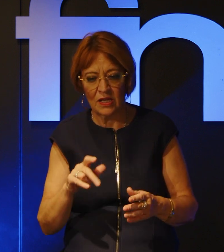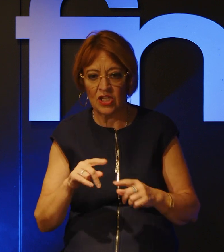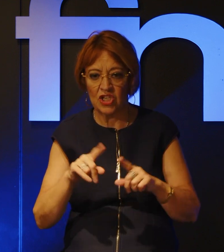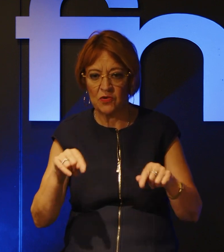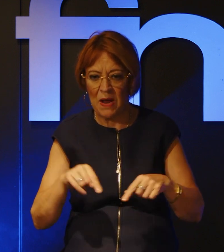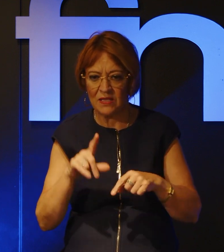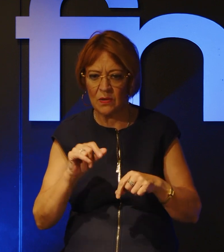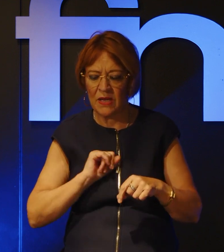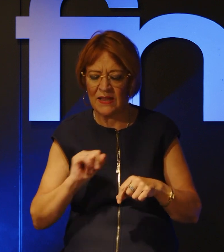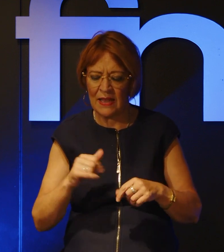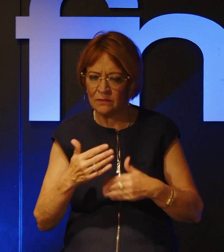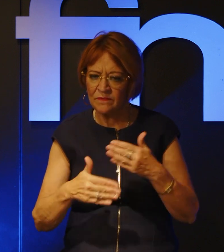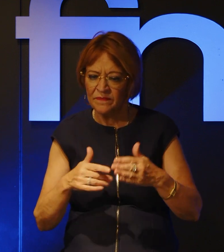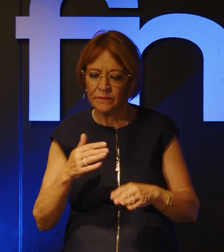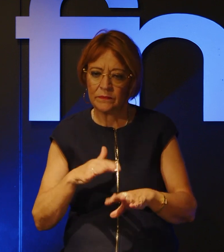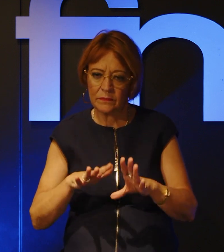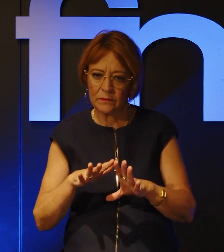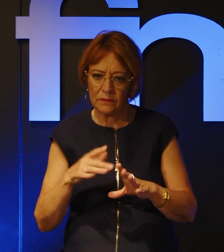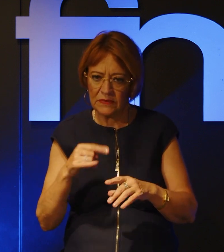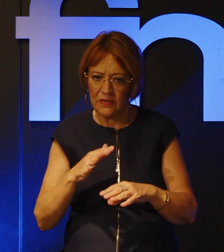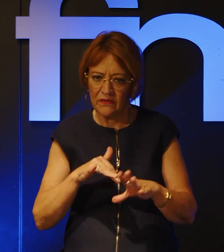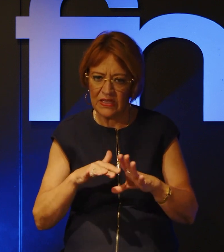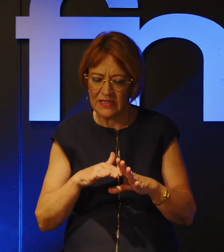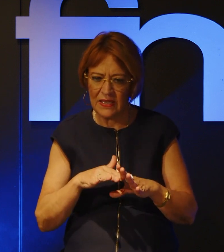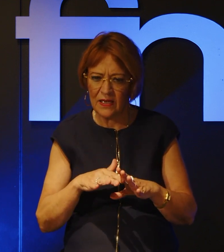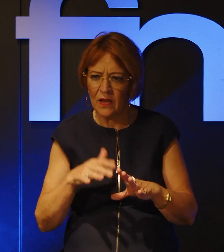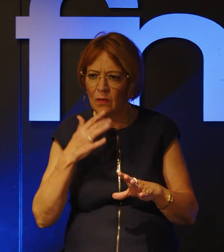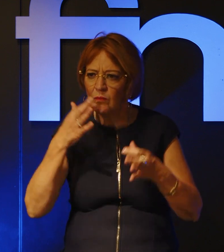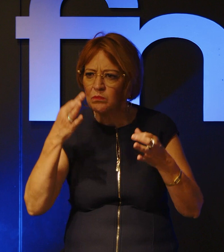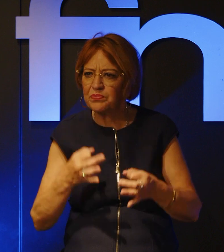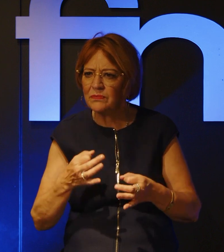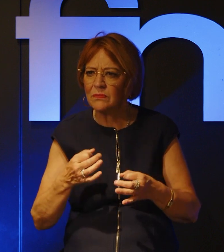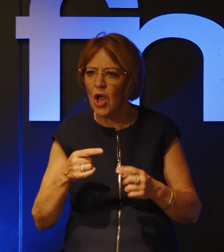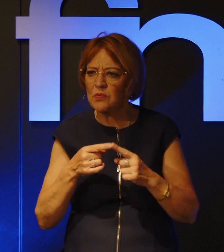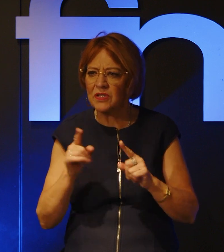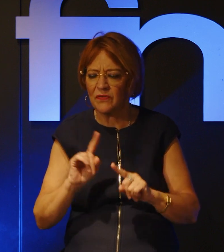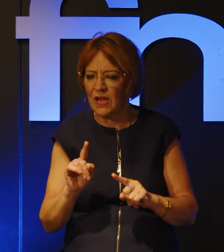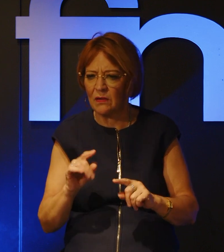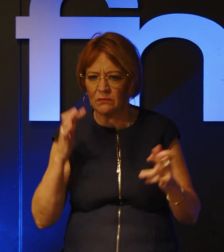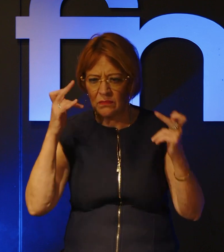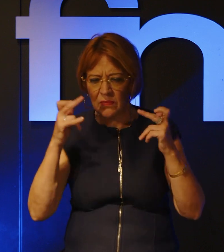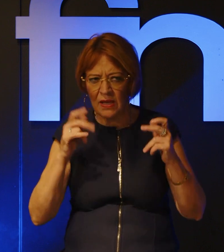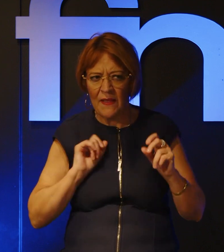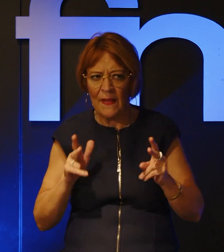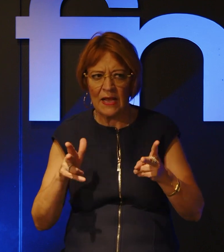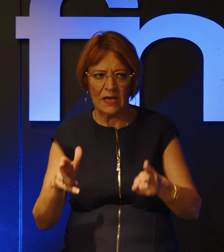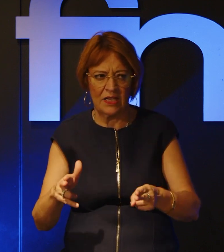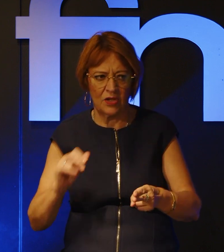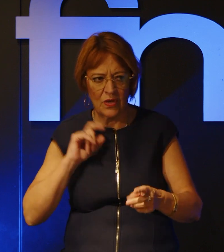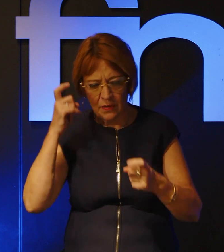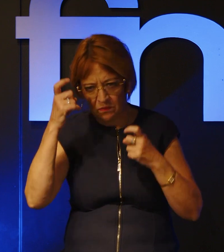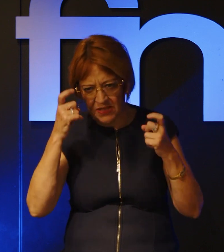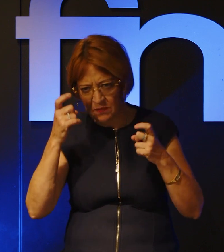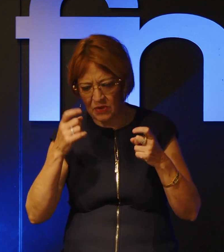espaço e as dinâmicas deste na Constituição da subjetividade desenvolve pensamento crítico intersessional através